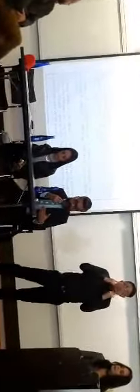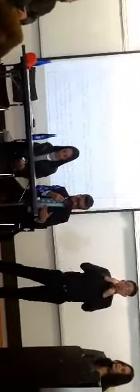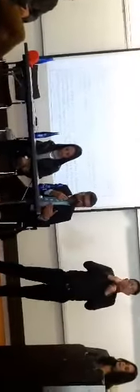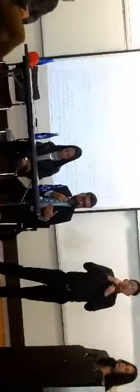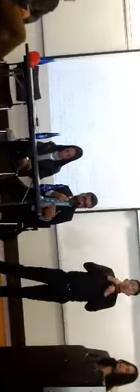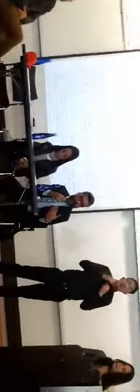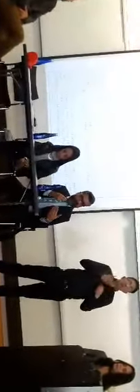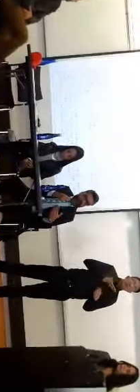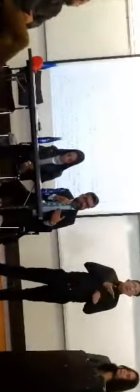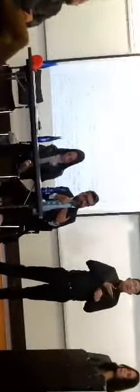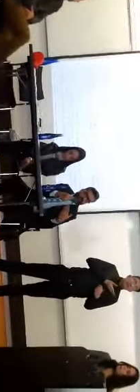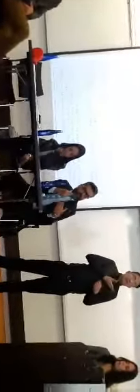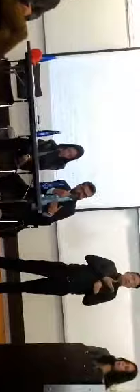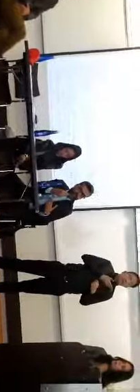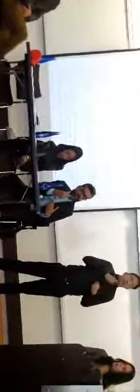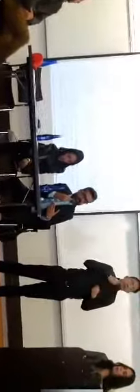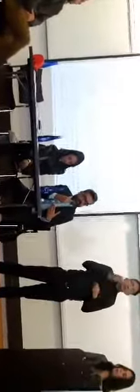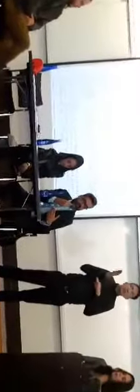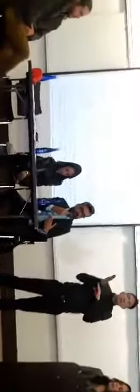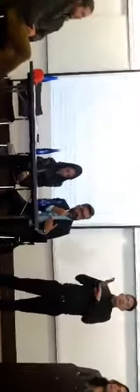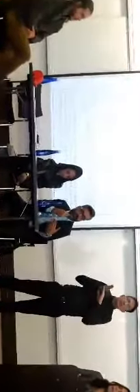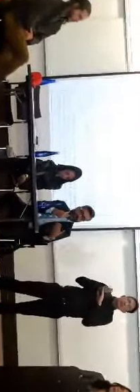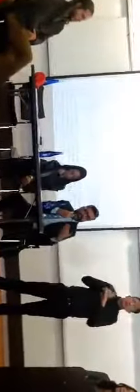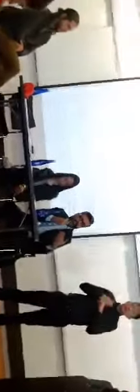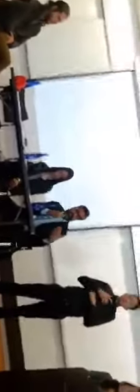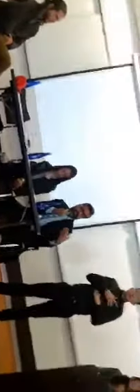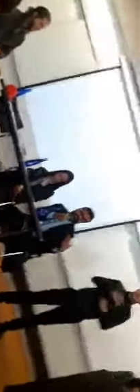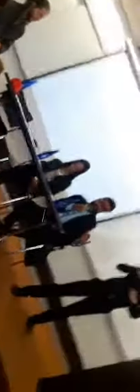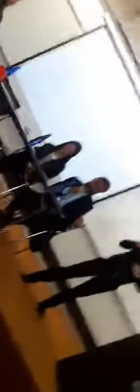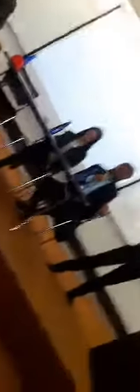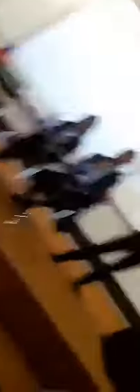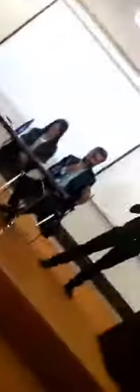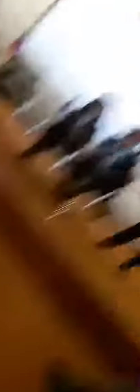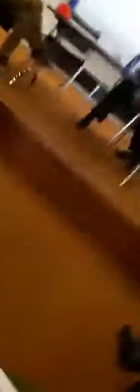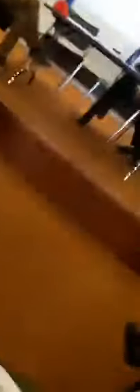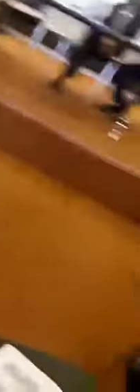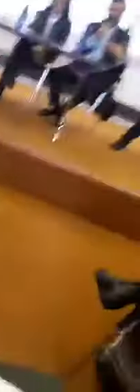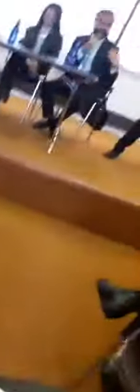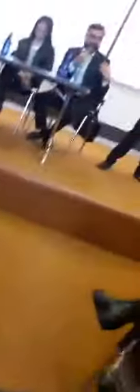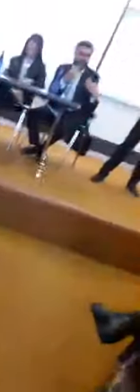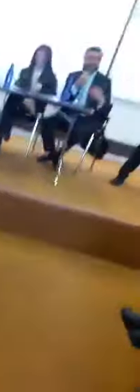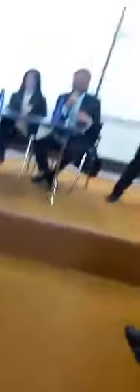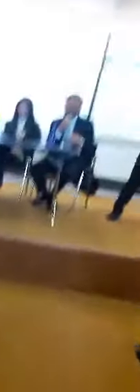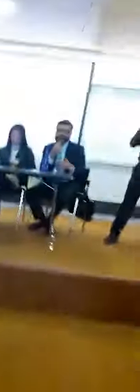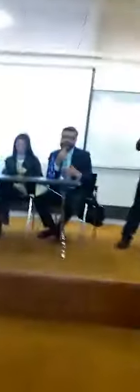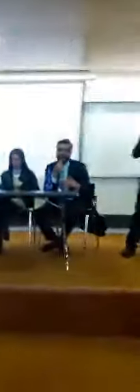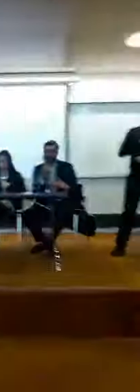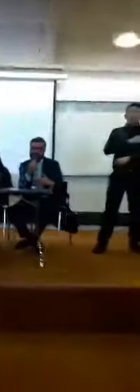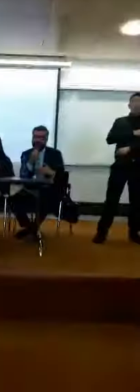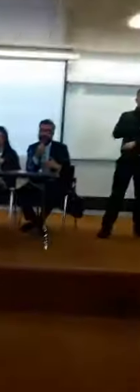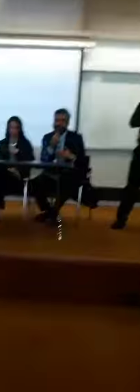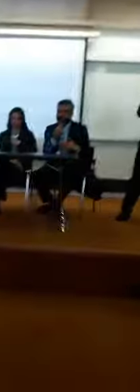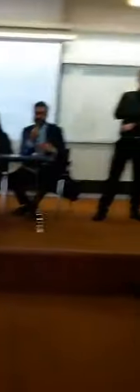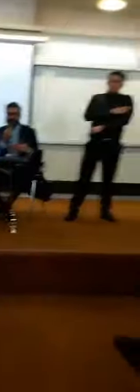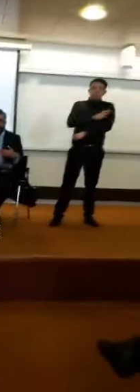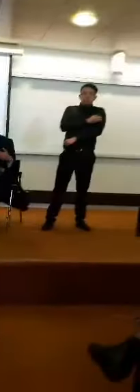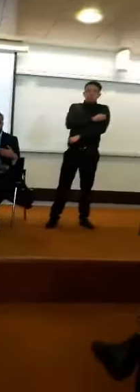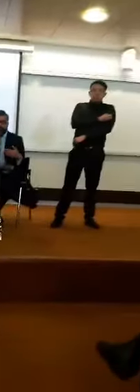su madre es la que solicita al servicio de salud que se le quite un implante ya de él que tenía el nombre de la